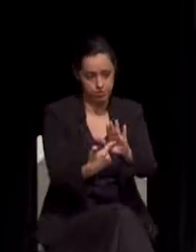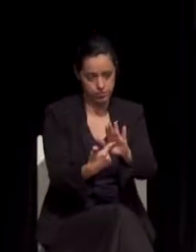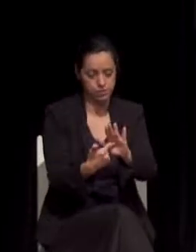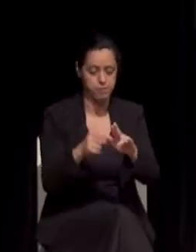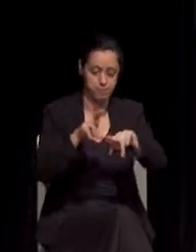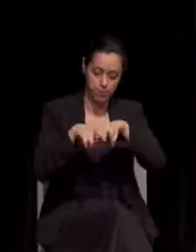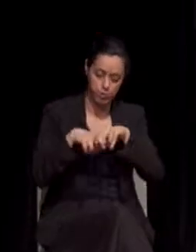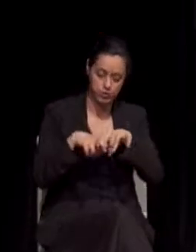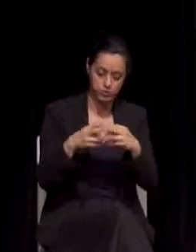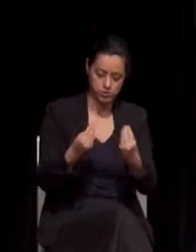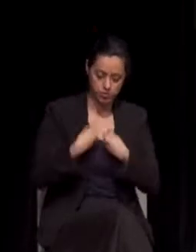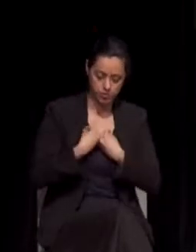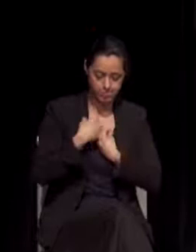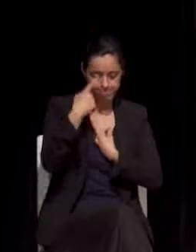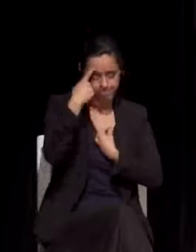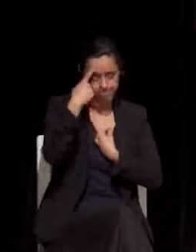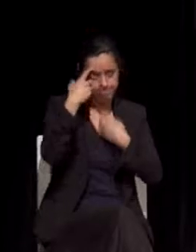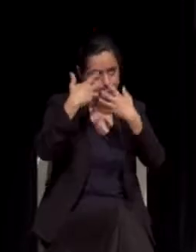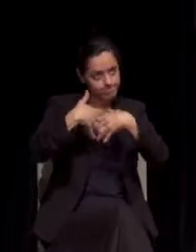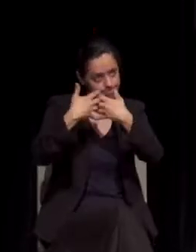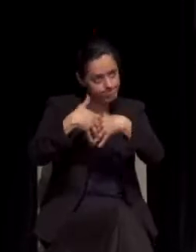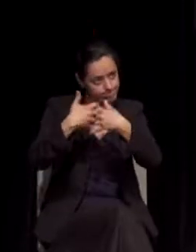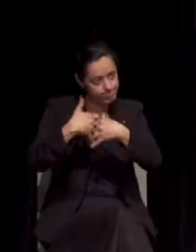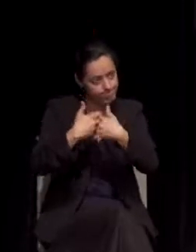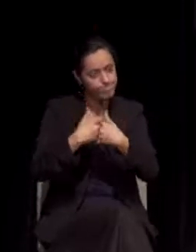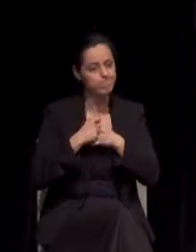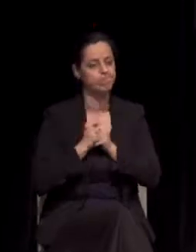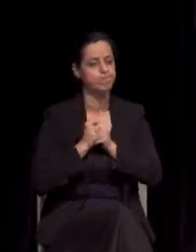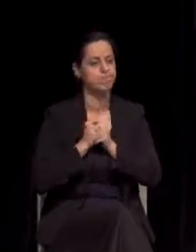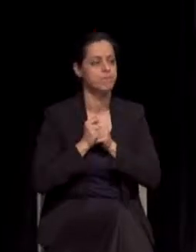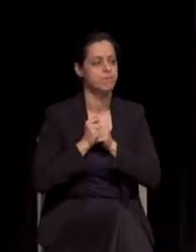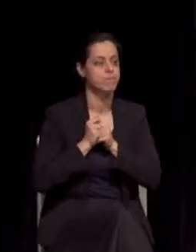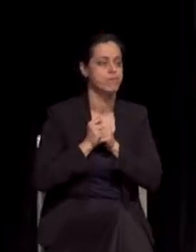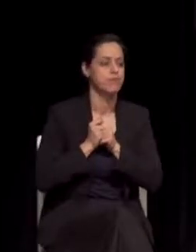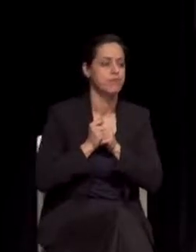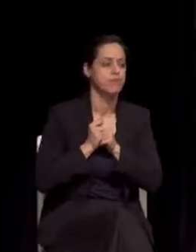faz pensar o quanto